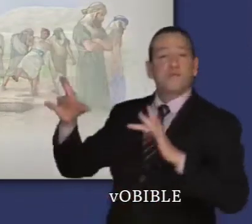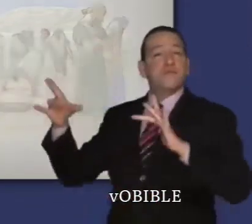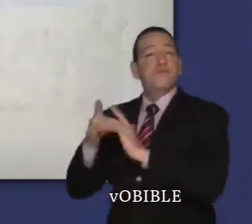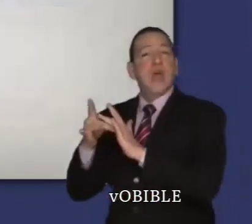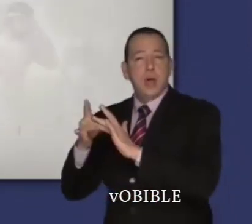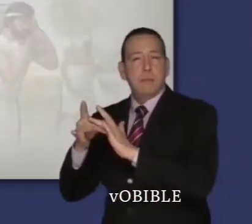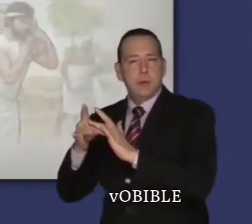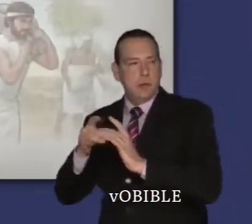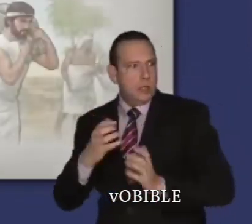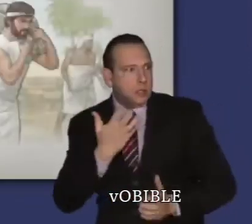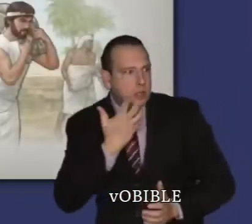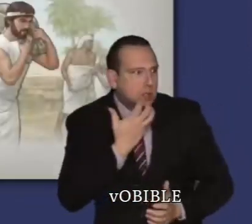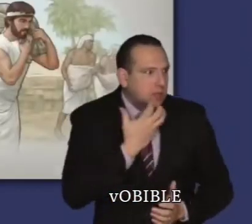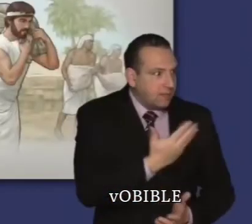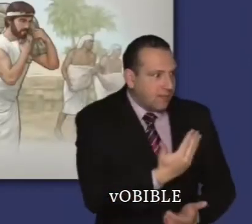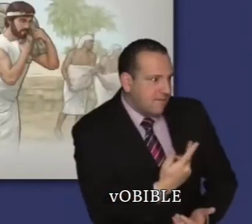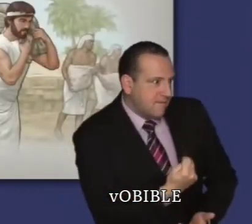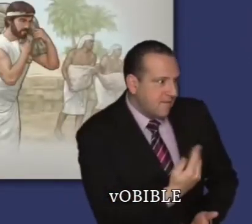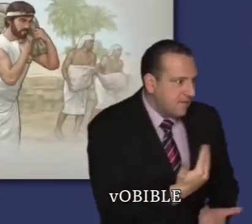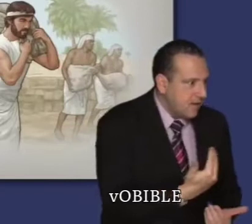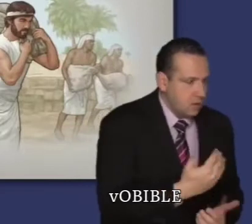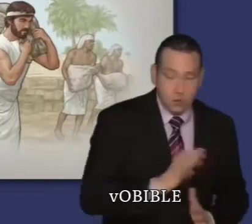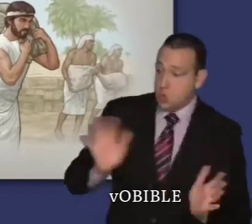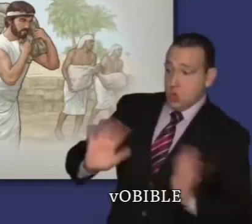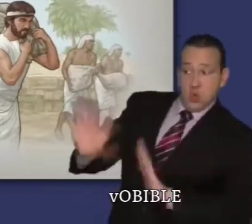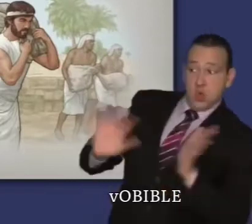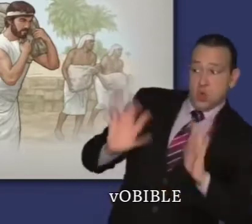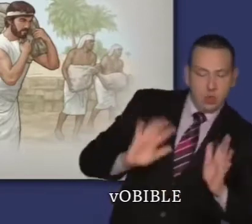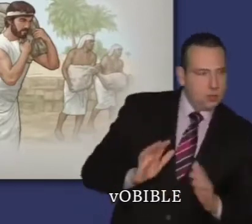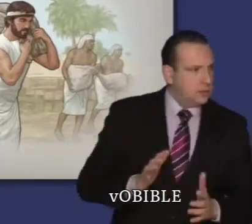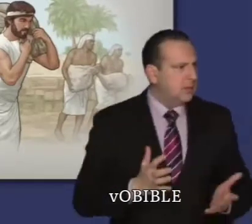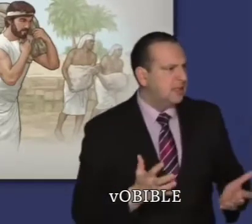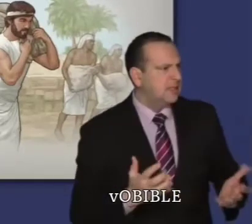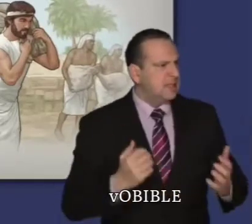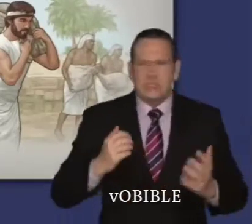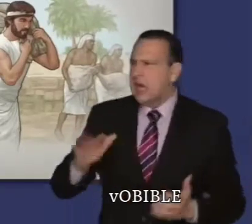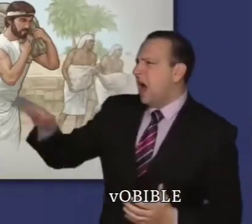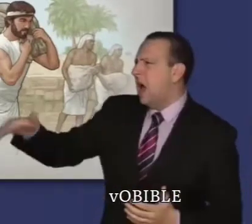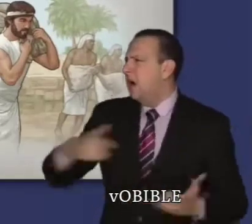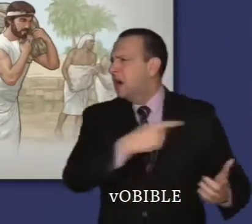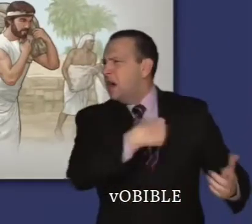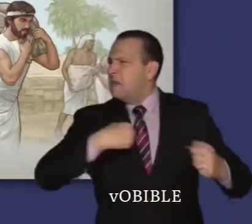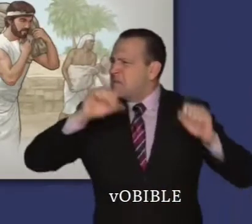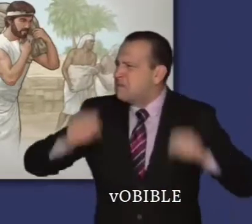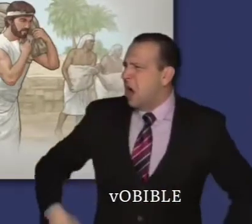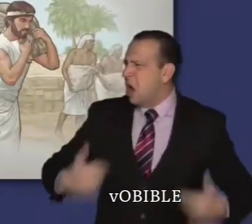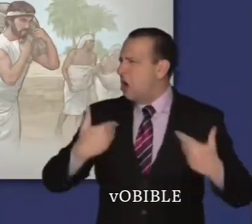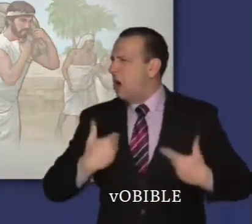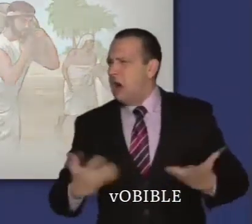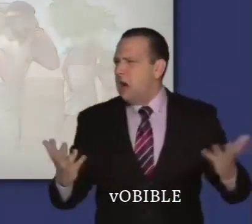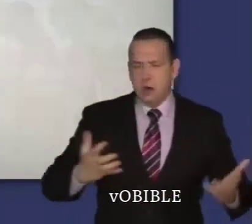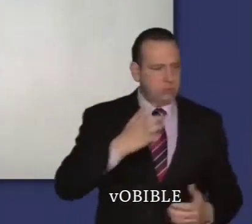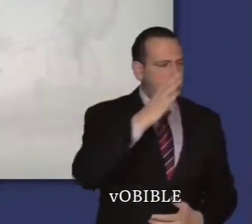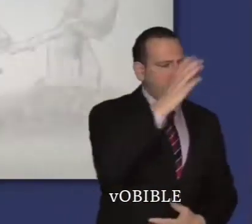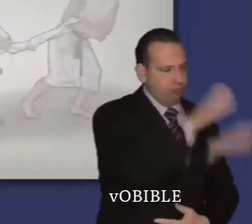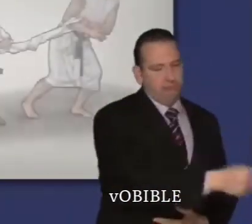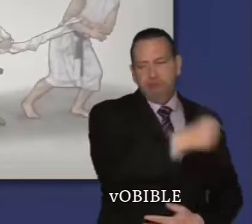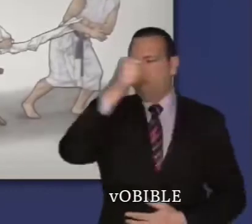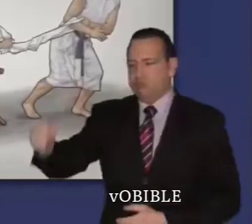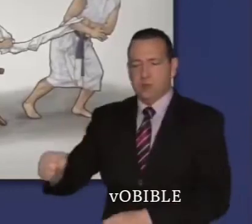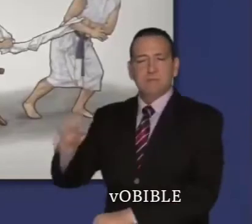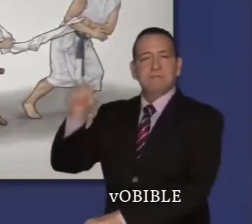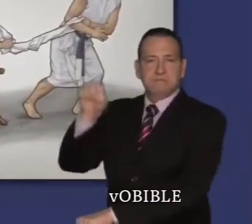puis devient esclave de Putiphar, un fonctionnaire de la cour de Pharaon. Par la suite, la femme de Putiphar